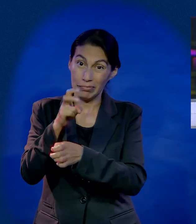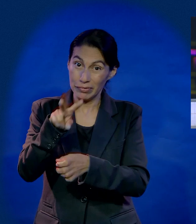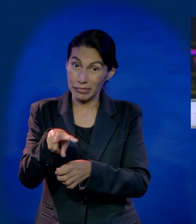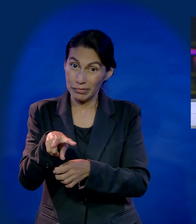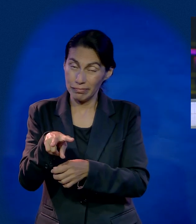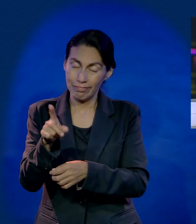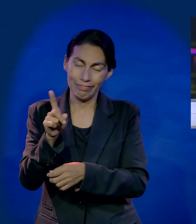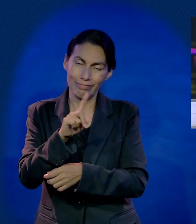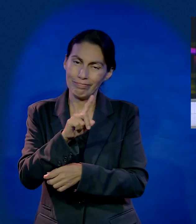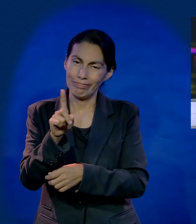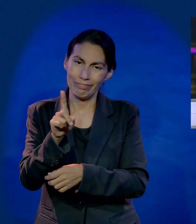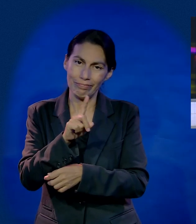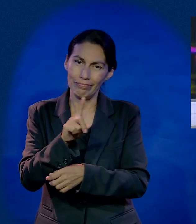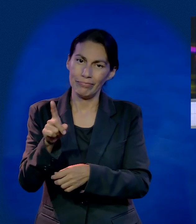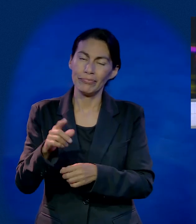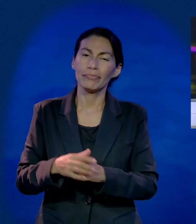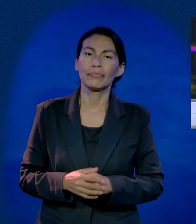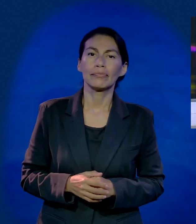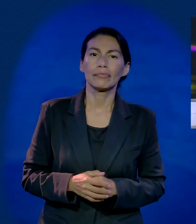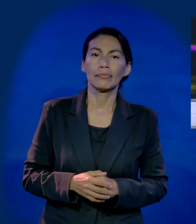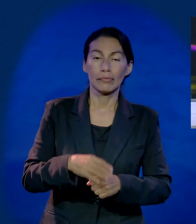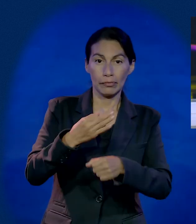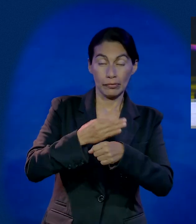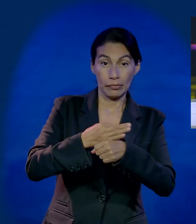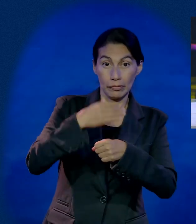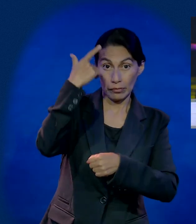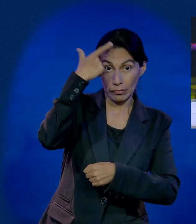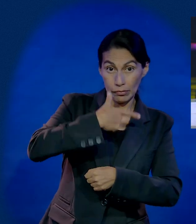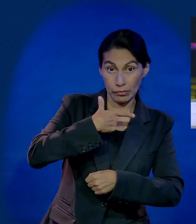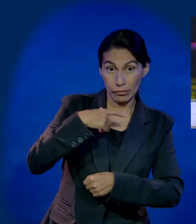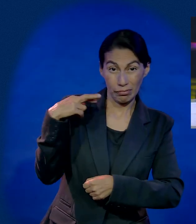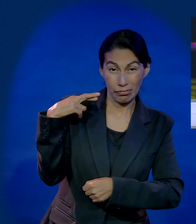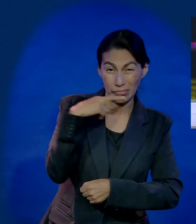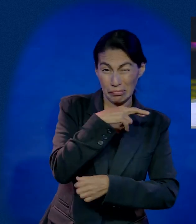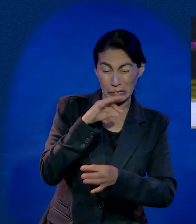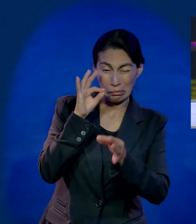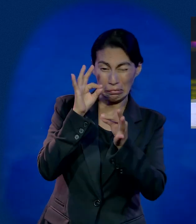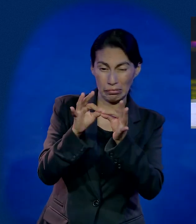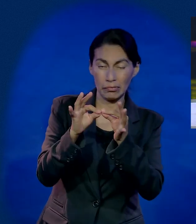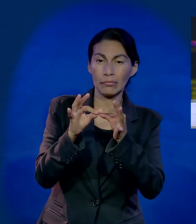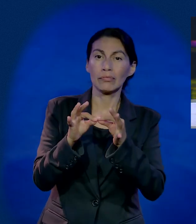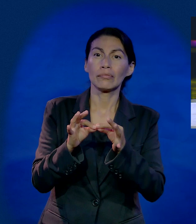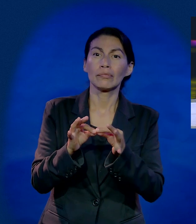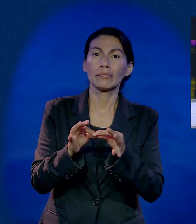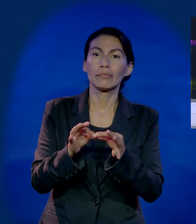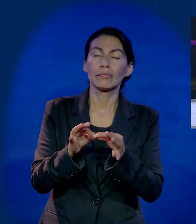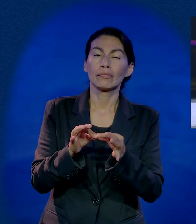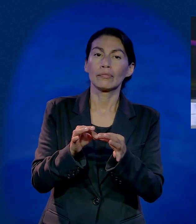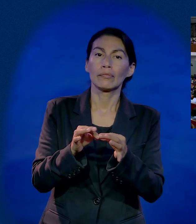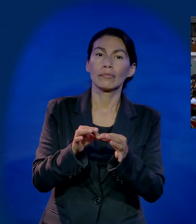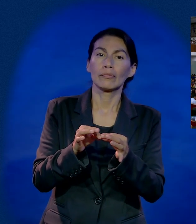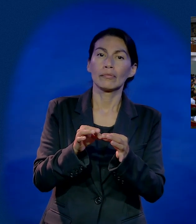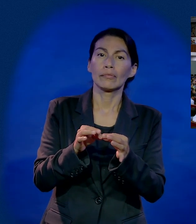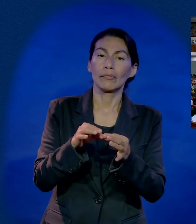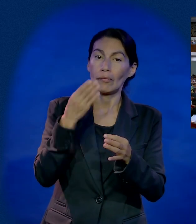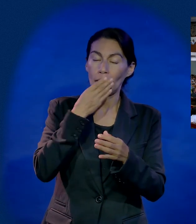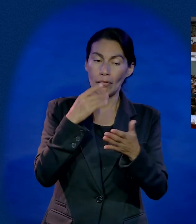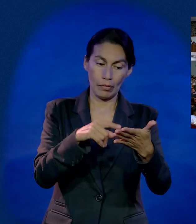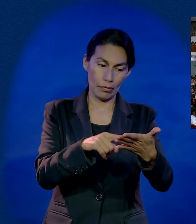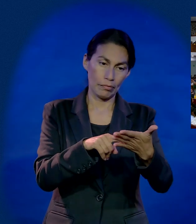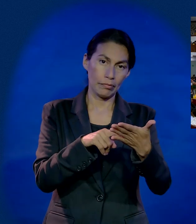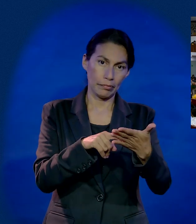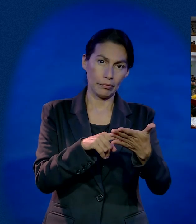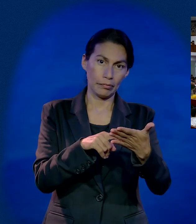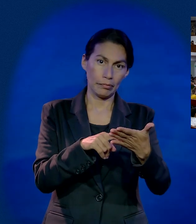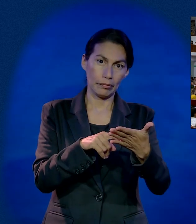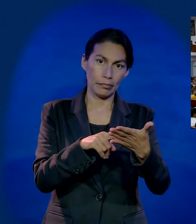La realidad es muy diferente. Esta noche, de forma muy rápida, pero muy precisa, me gustaría